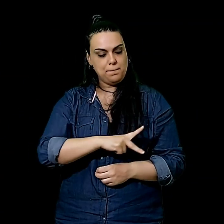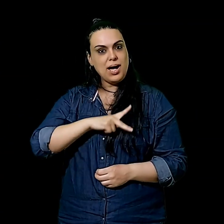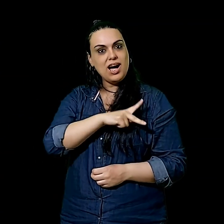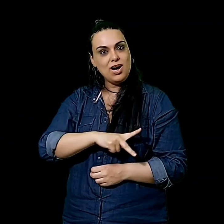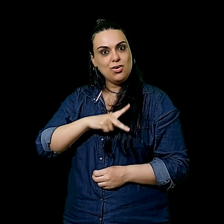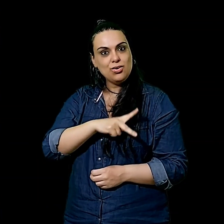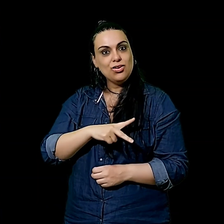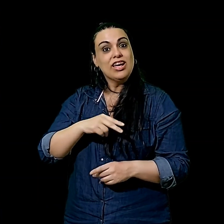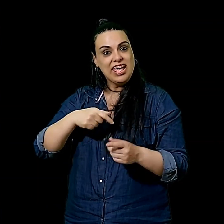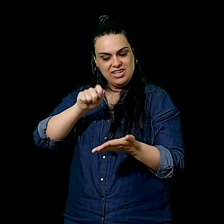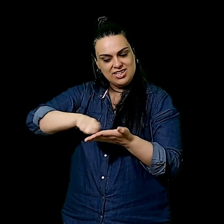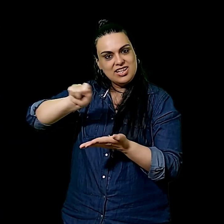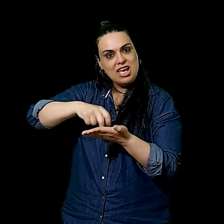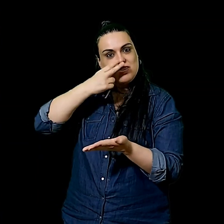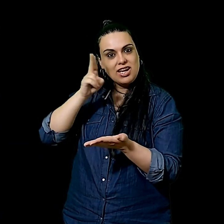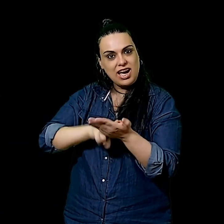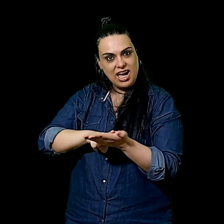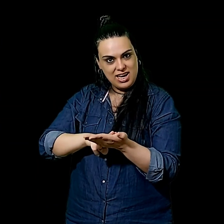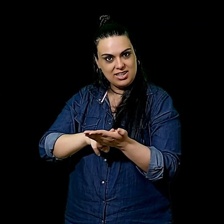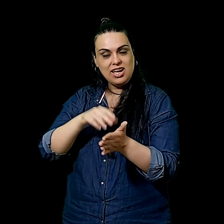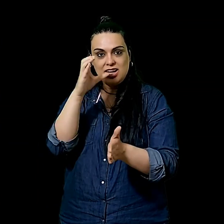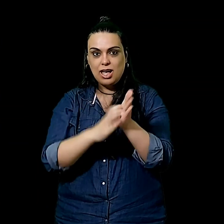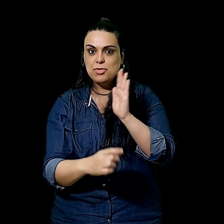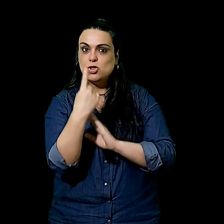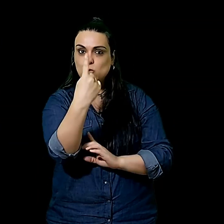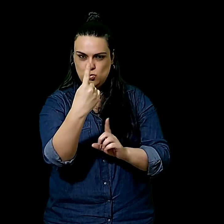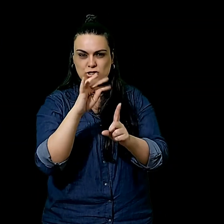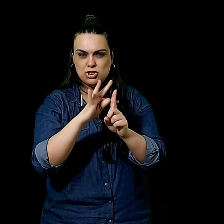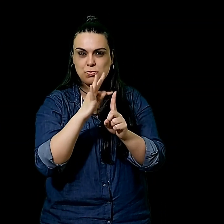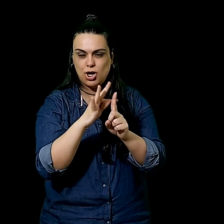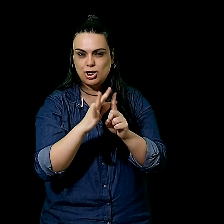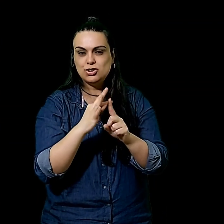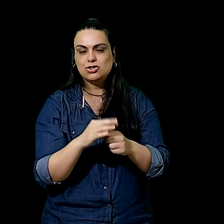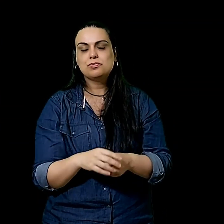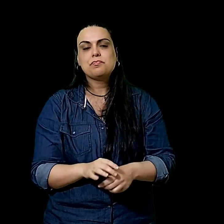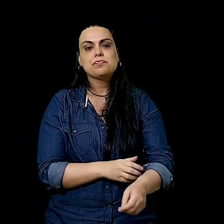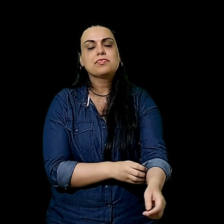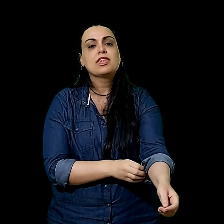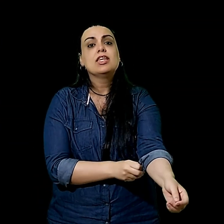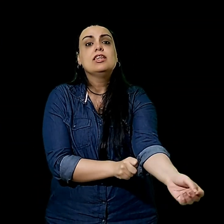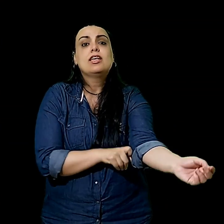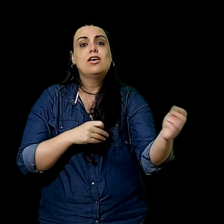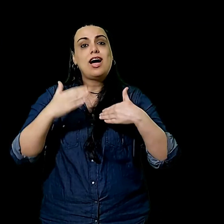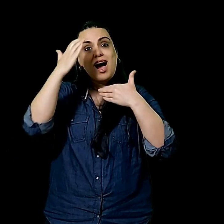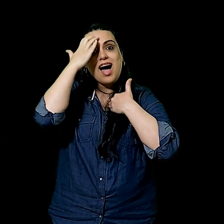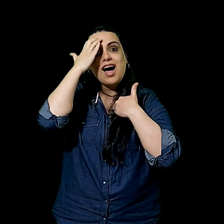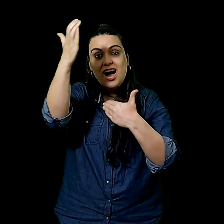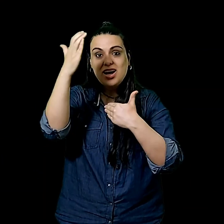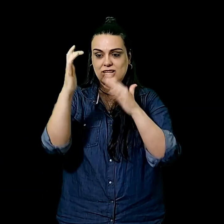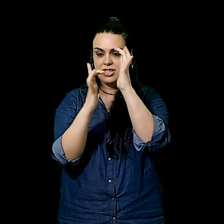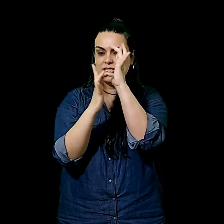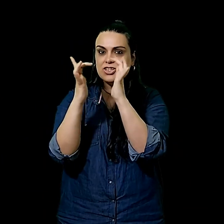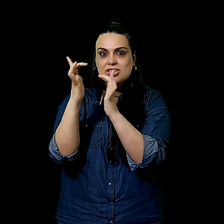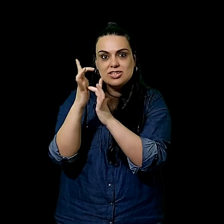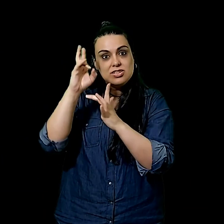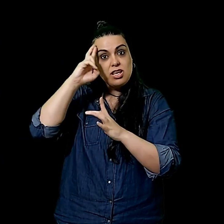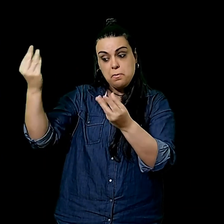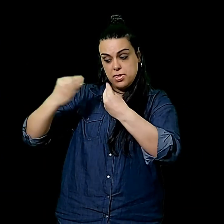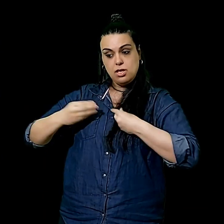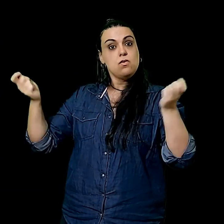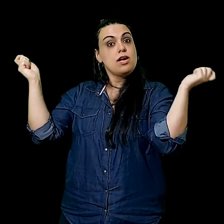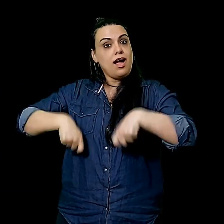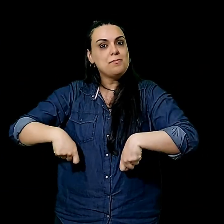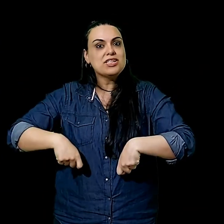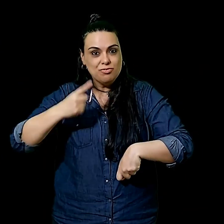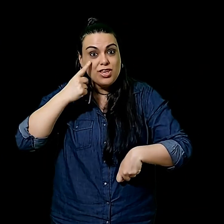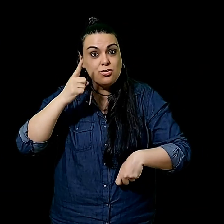ele revela essa carta a Timóteo no capítulo 1 do verso 12. Veja, ele diz: dou graças a Jesus Cristo que me